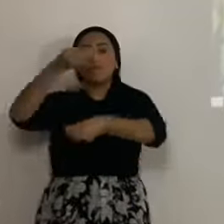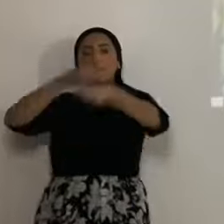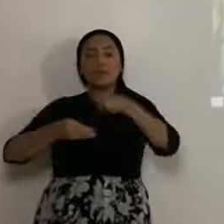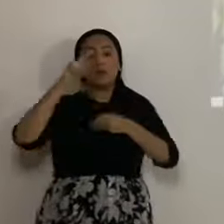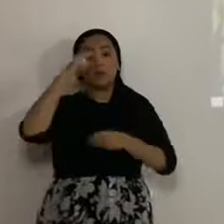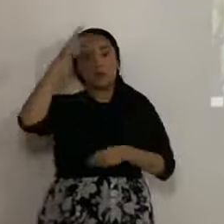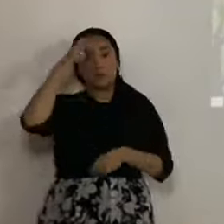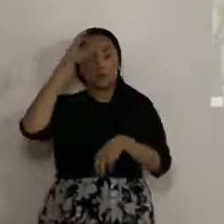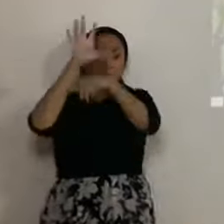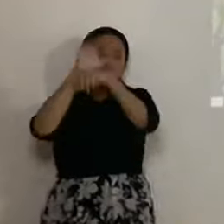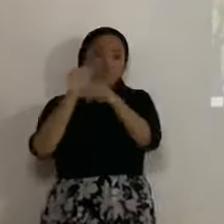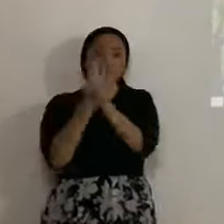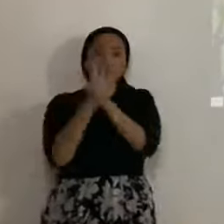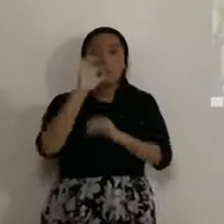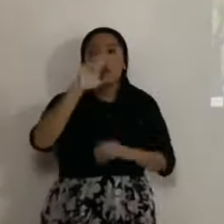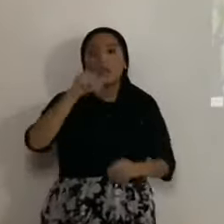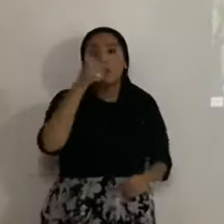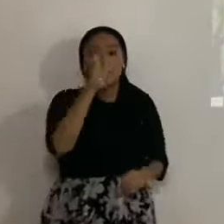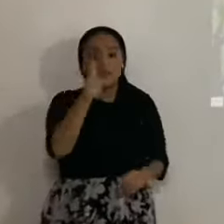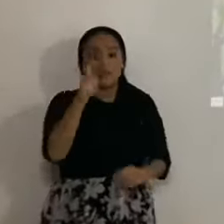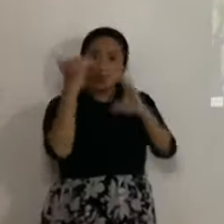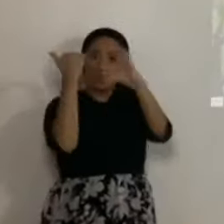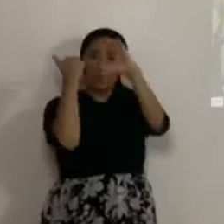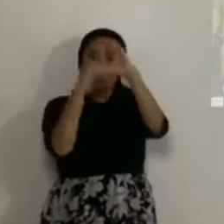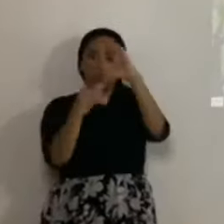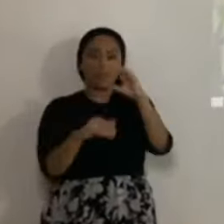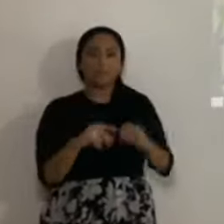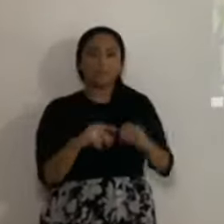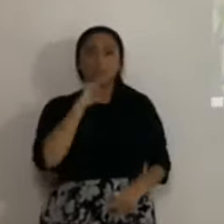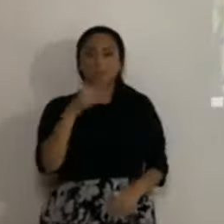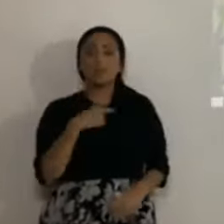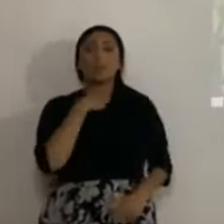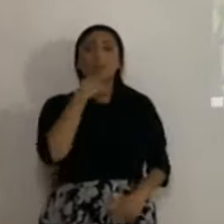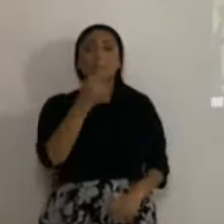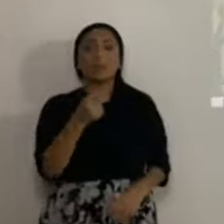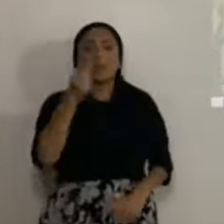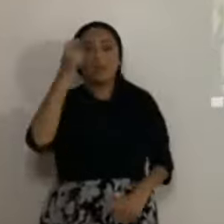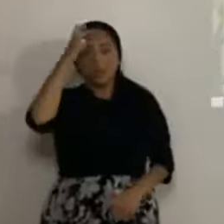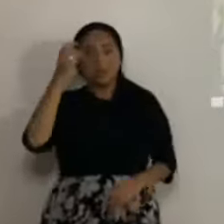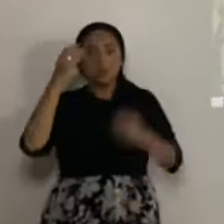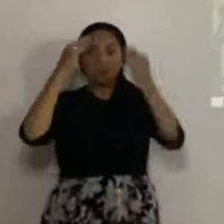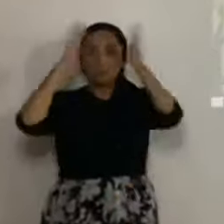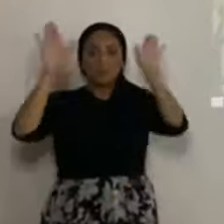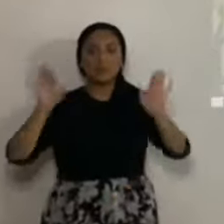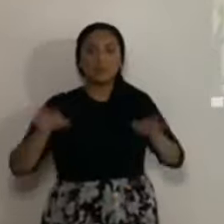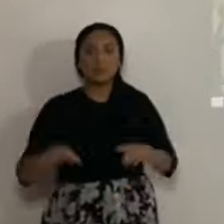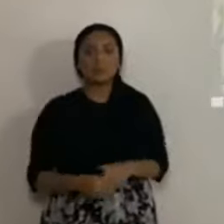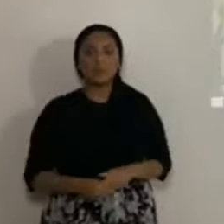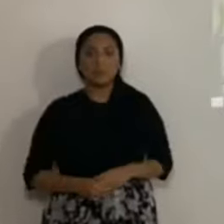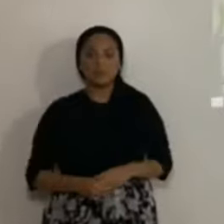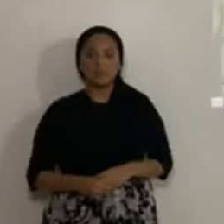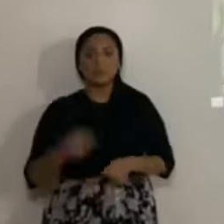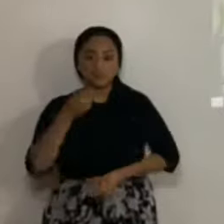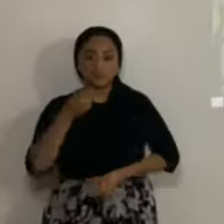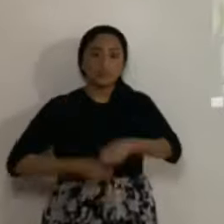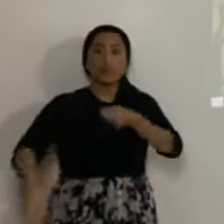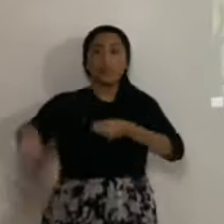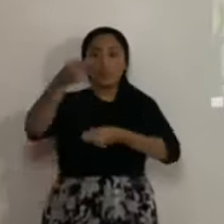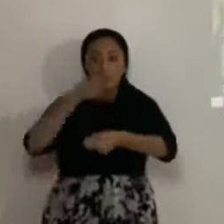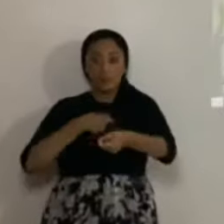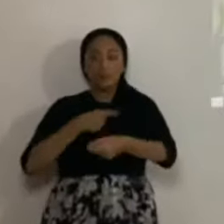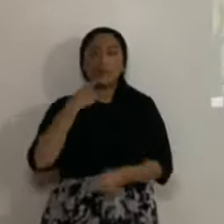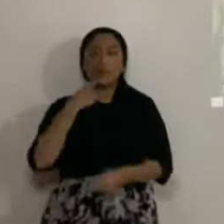astuto o tú mismo te lo envías porque ni siquiera abriste la boca y el diablo ni siquiera se enteró y entonces regresa el mensaje y